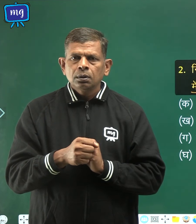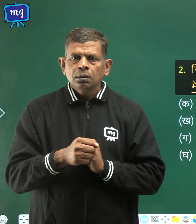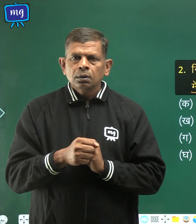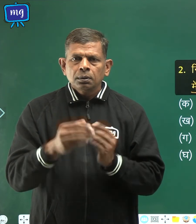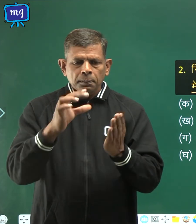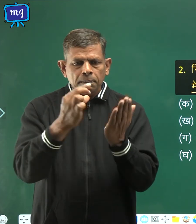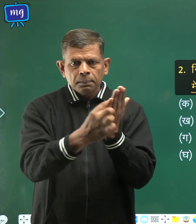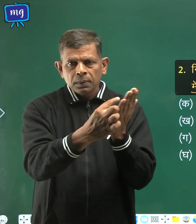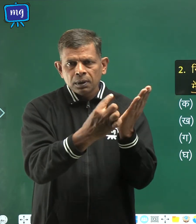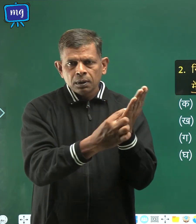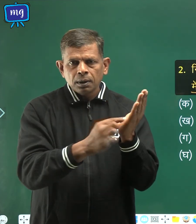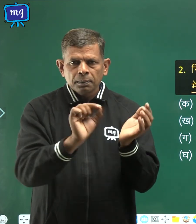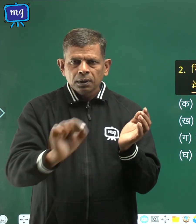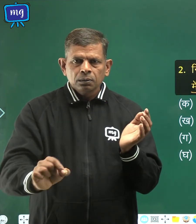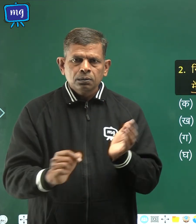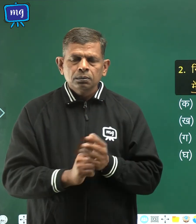पैराग्राफ लिखिए।